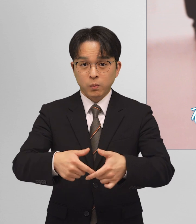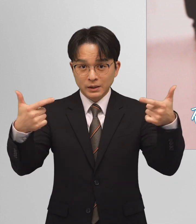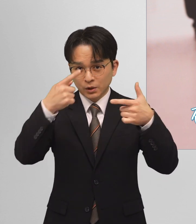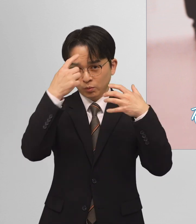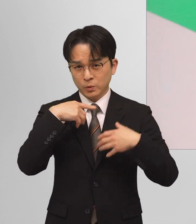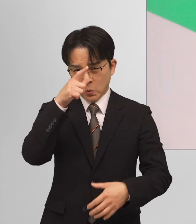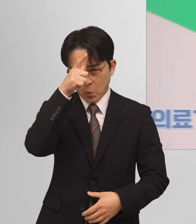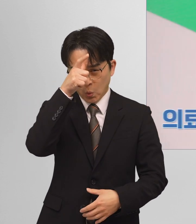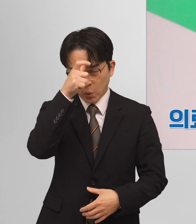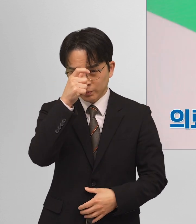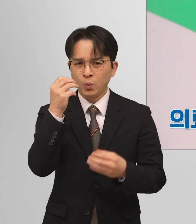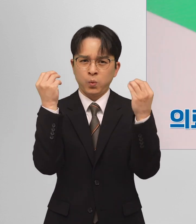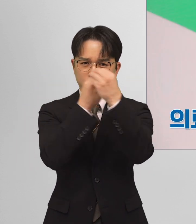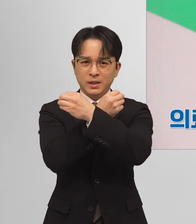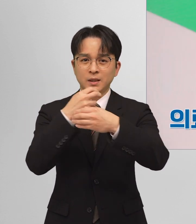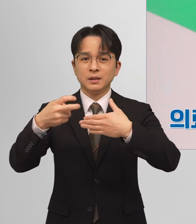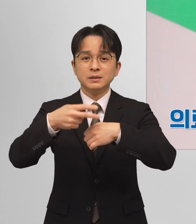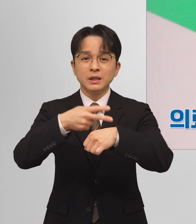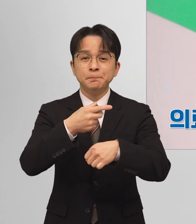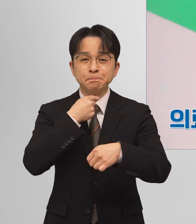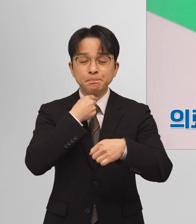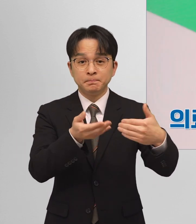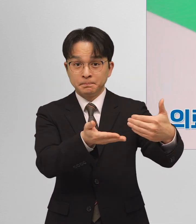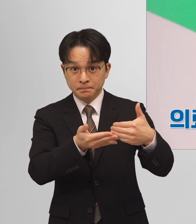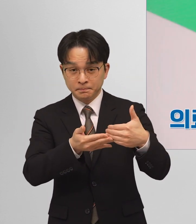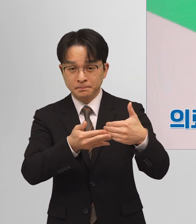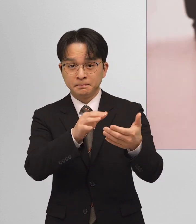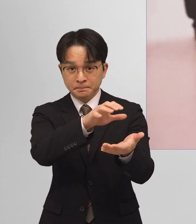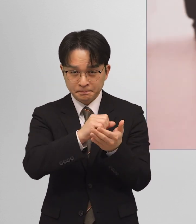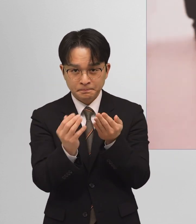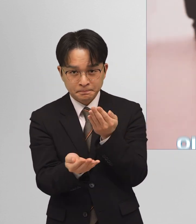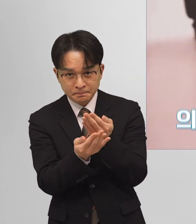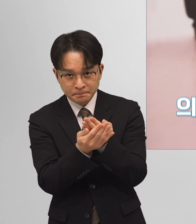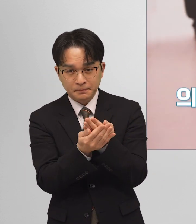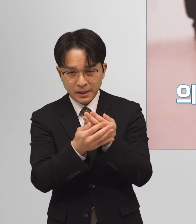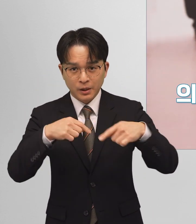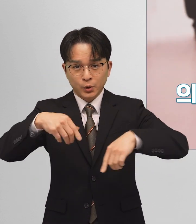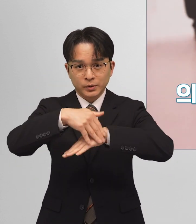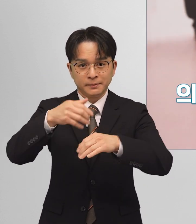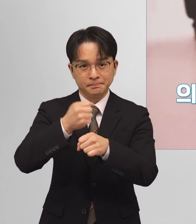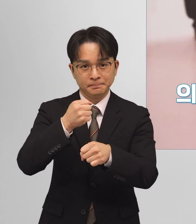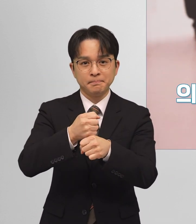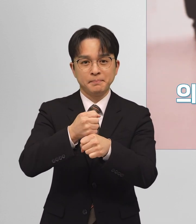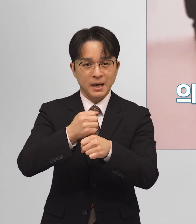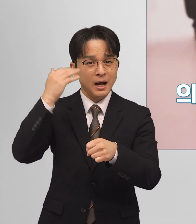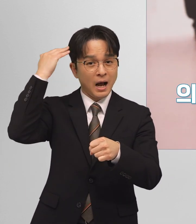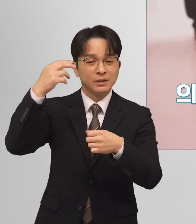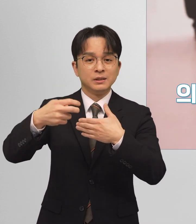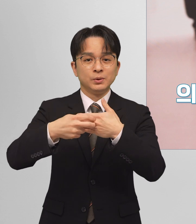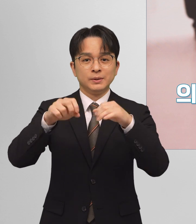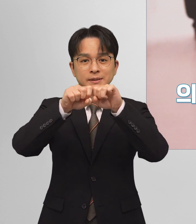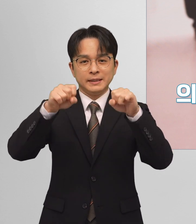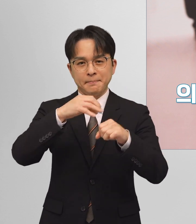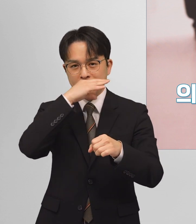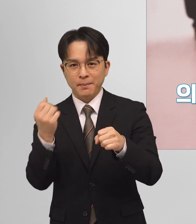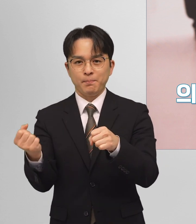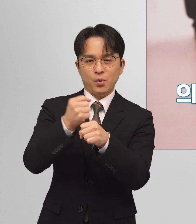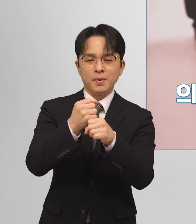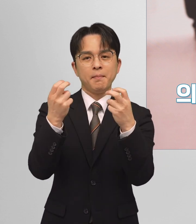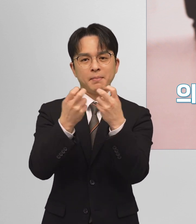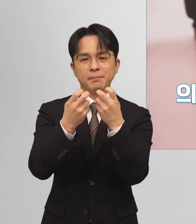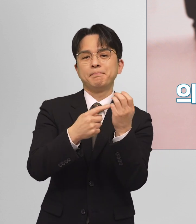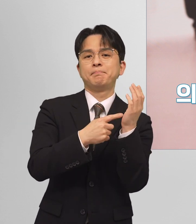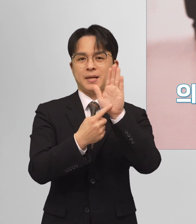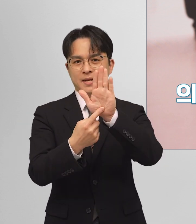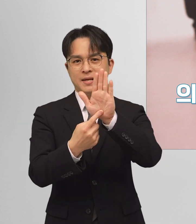것이 아닙니다. 의료계의 요구사항을 상당 부분 반영하여 우리나라 의료체계를 정상화하는 필수 의료 정책